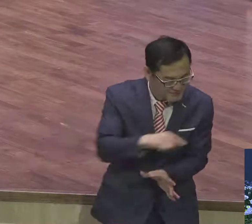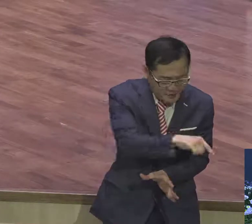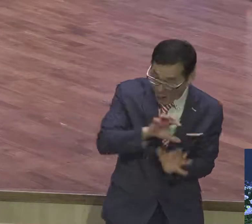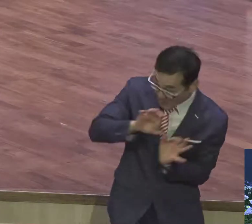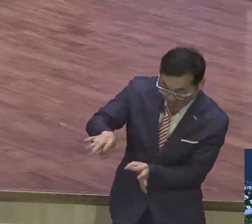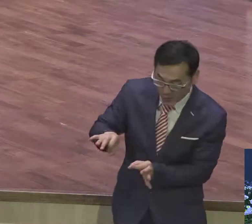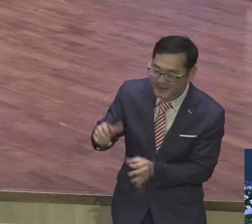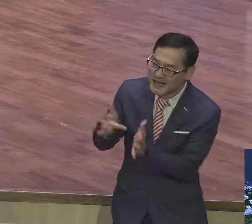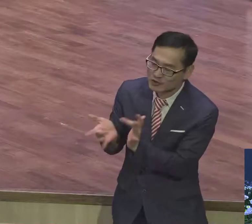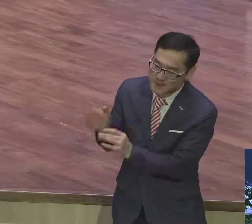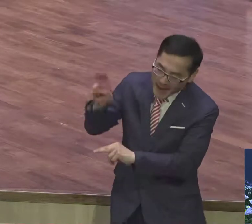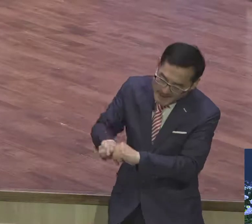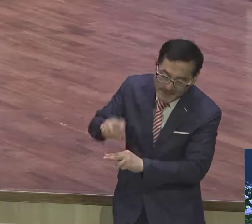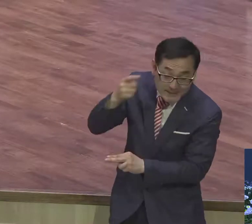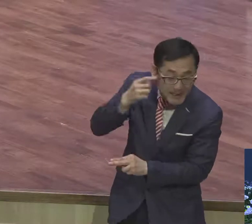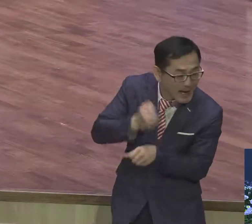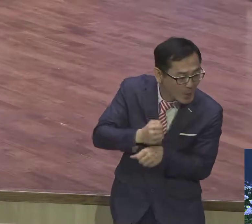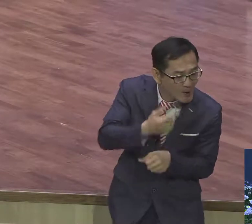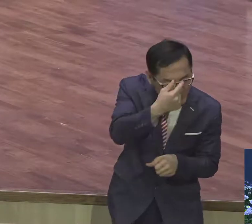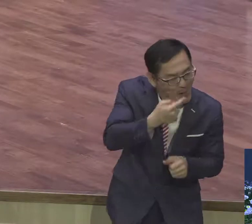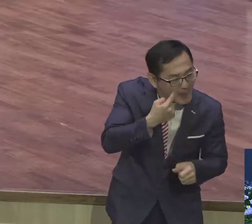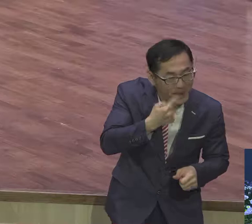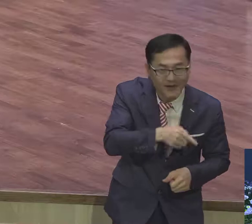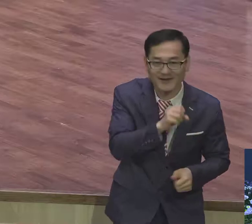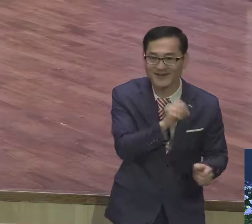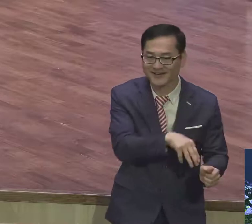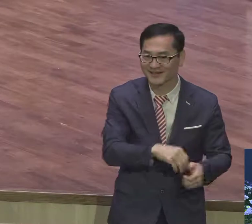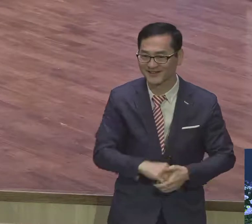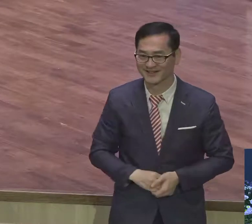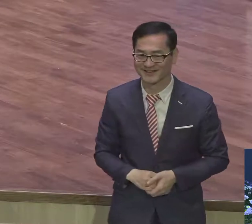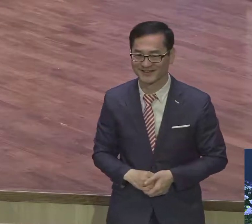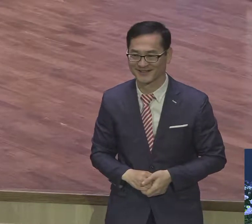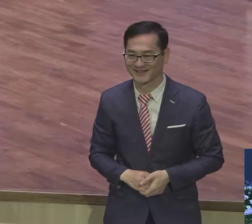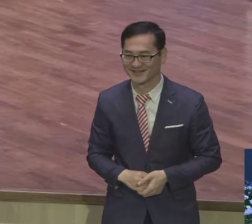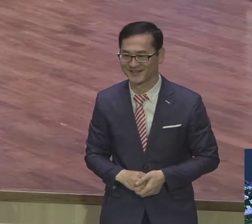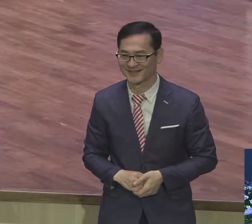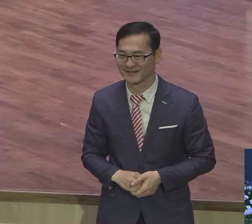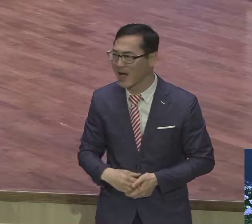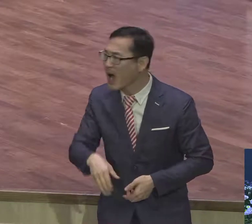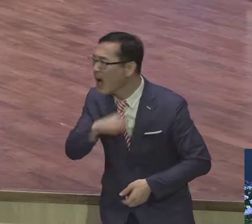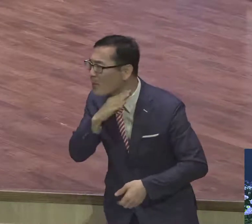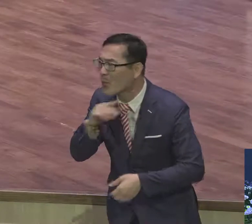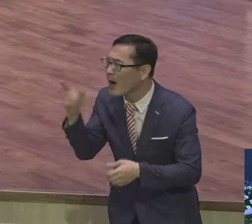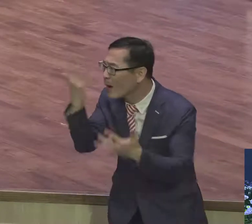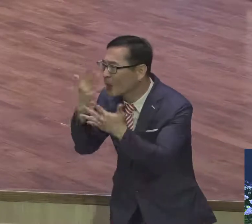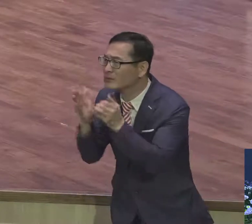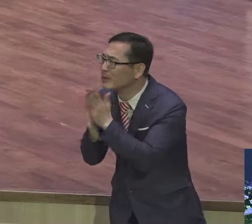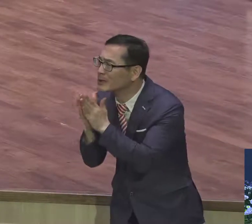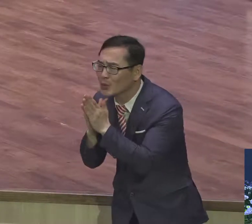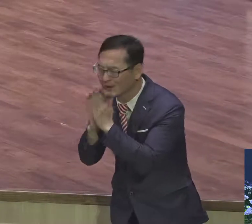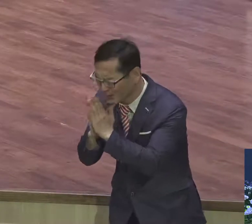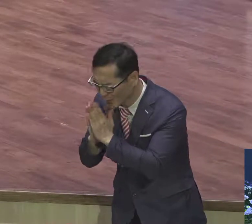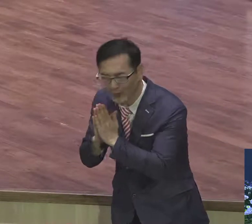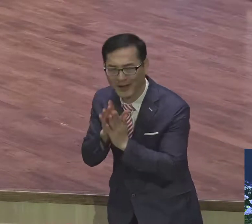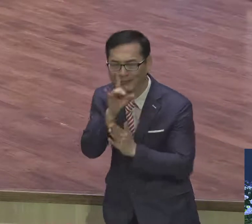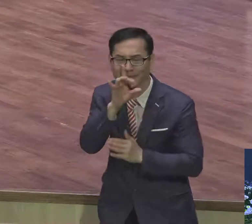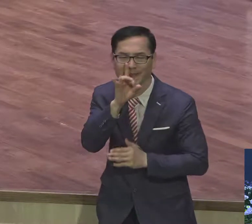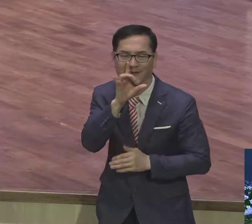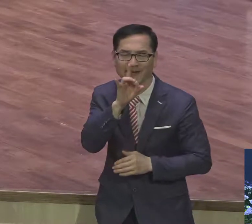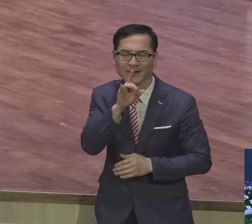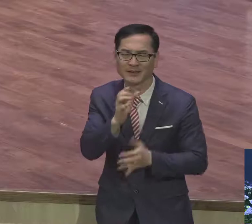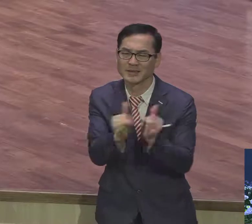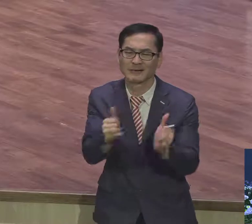안되어가지고 뭔가 이렇게 뭔가 보여야 되는데 안 보이니까 다 다릅니다 사람들 이게